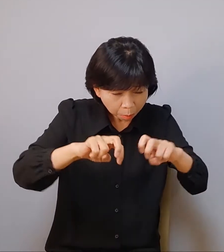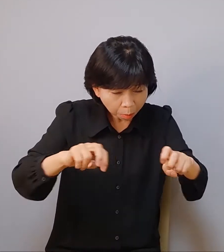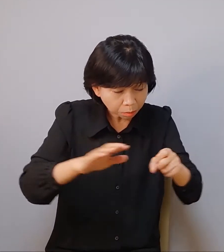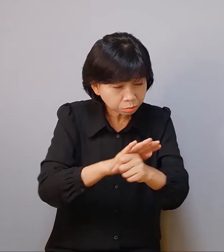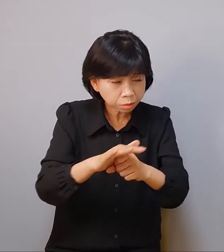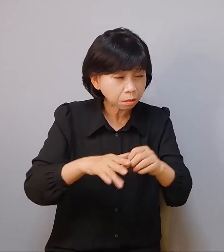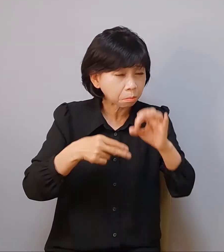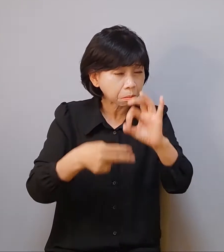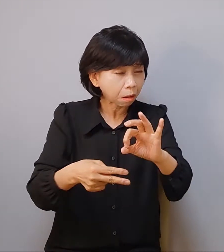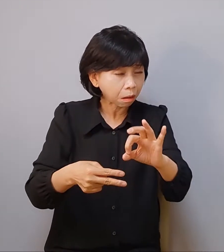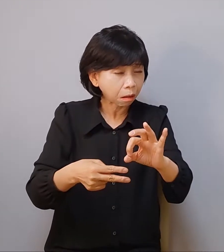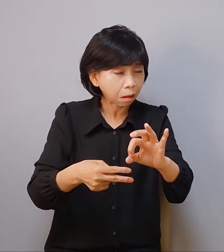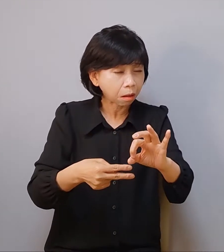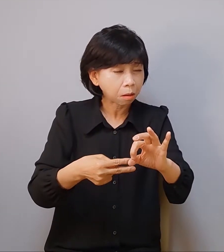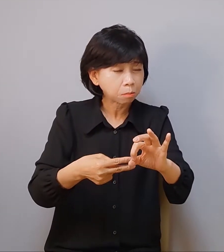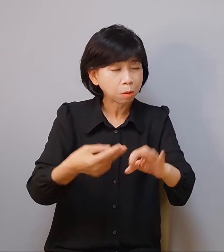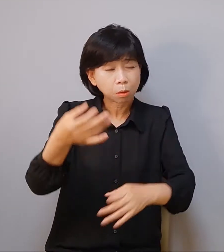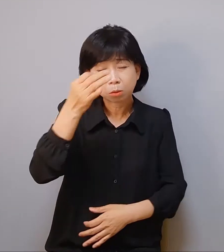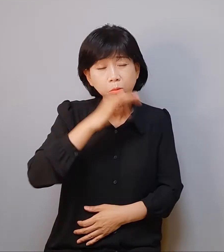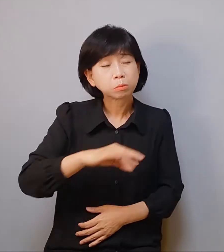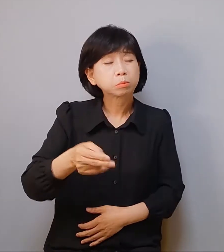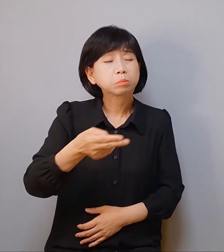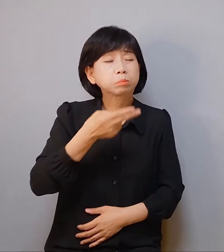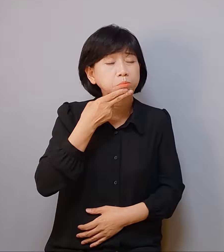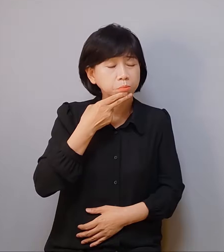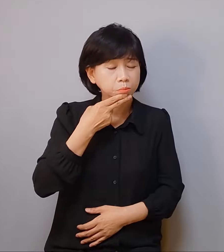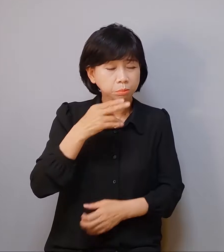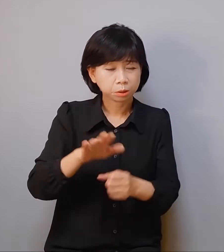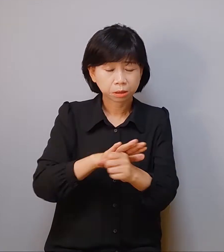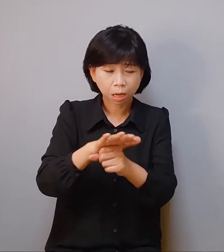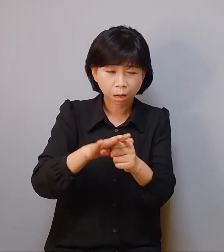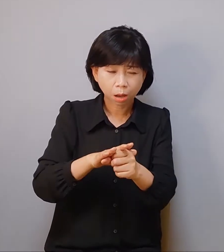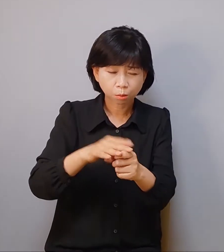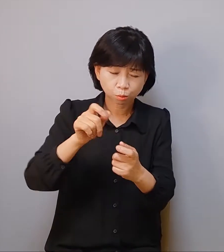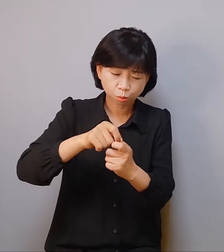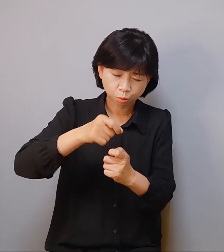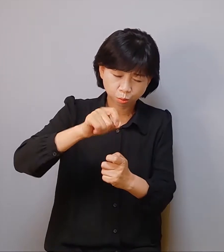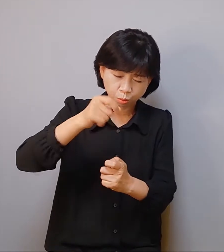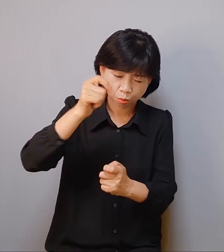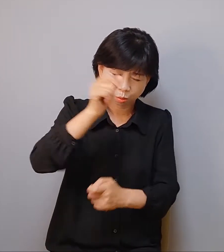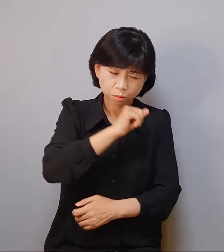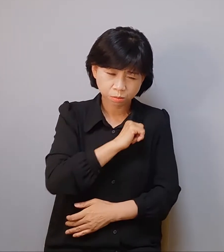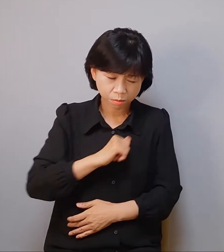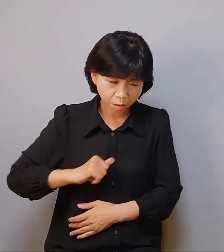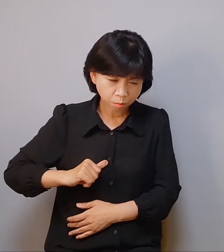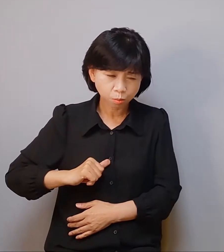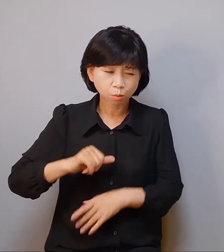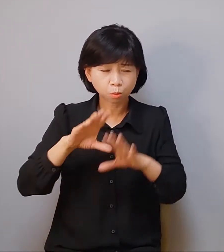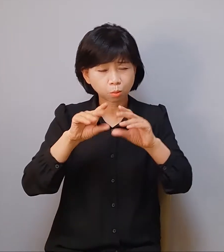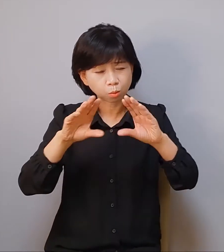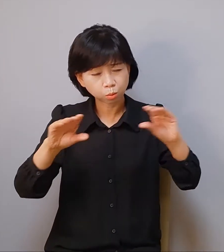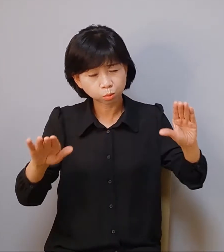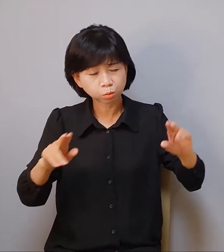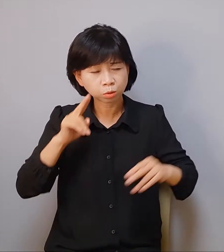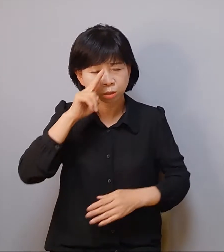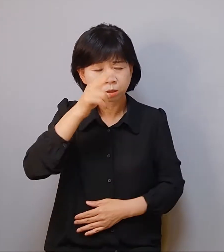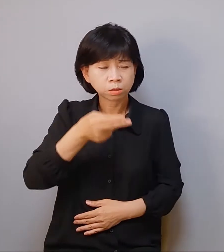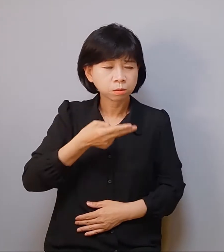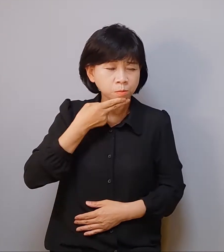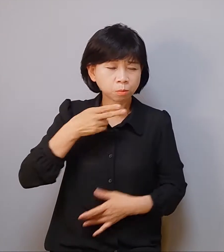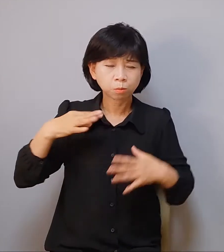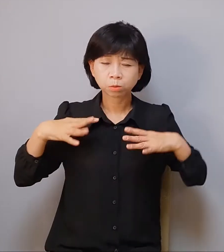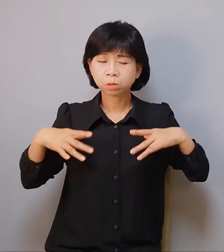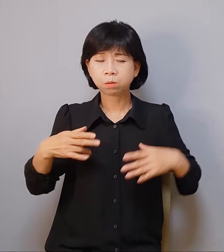없느니라. 사랑은 오래 참고, 사랑은 온유하며, 시기하지 아니하며, 사랑은